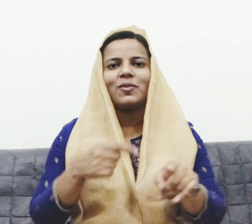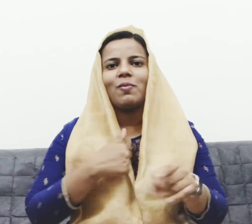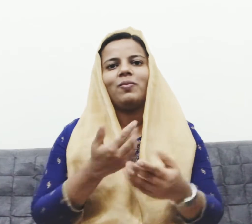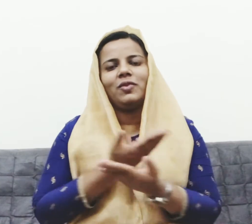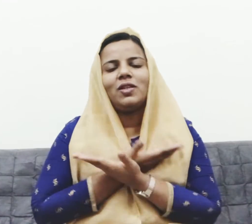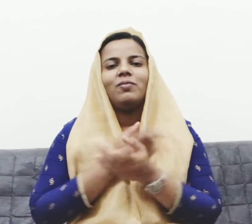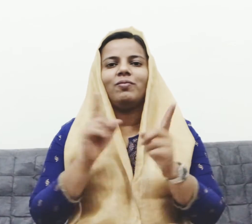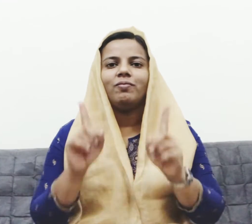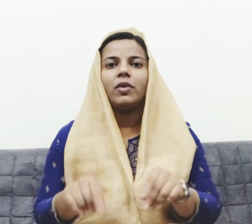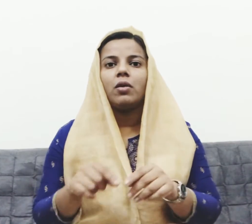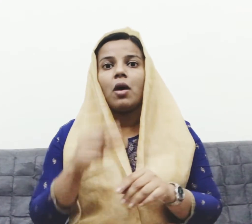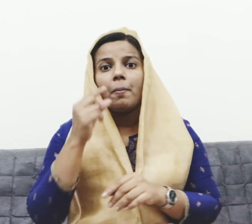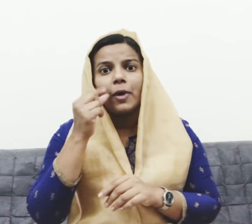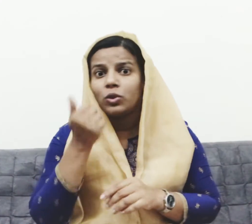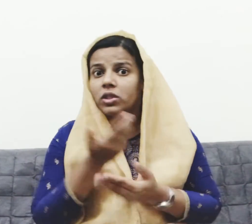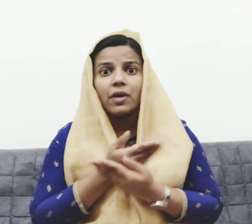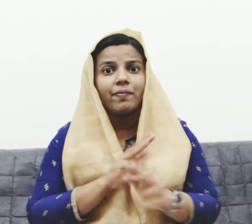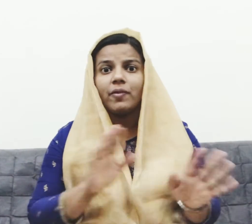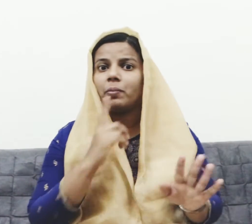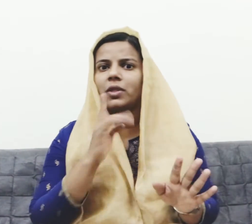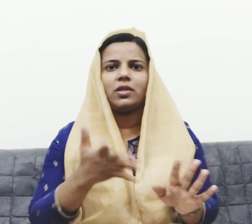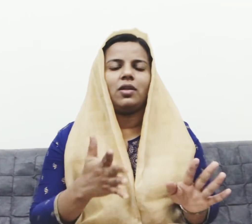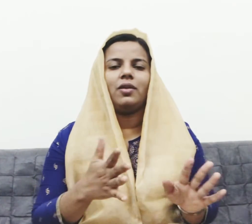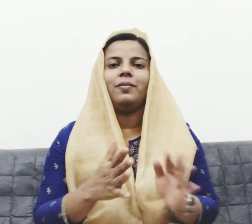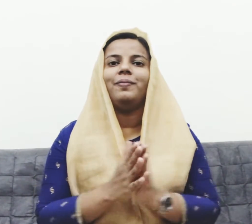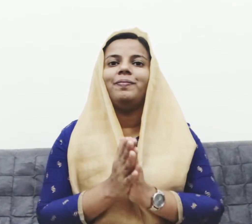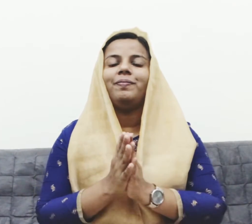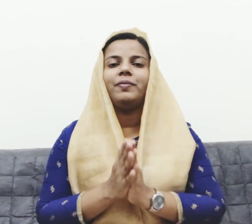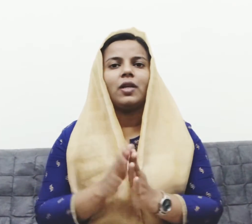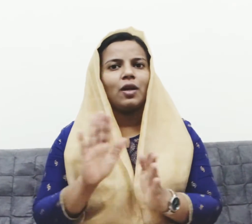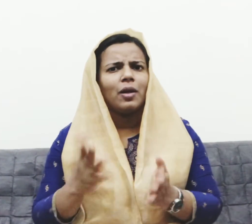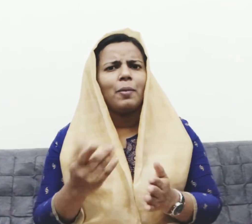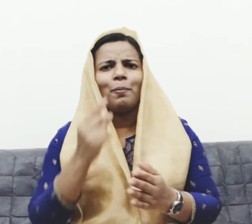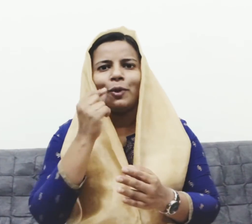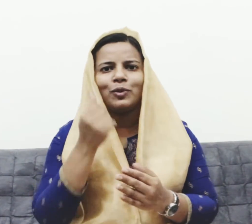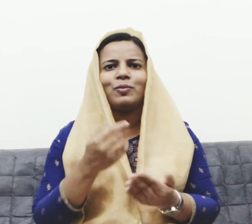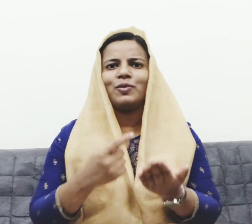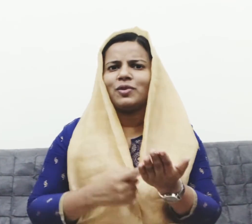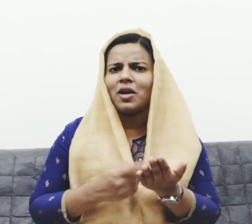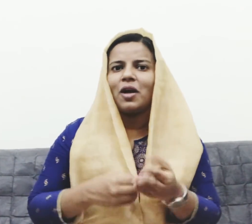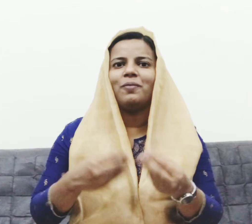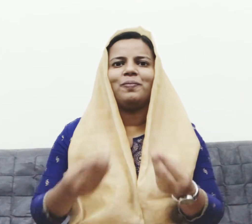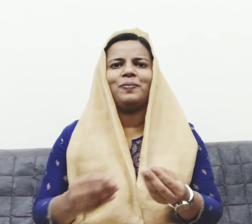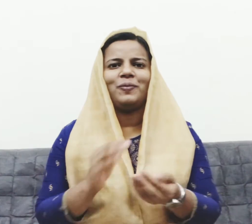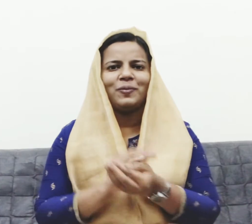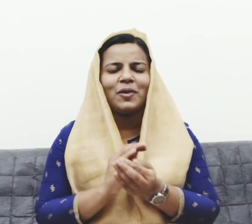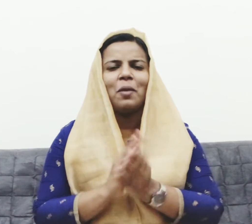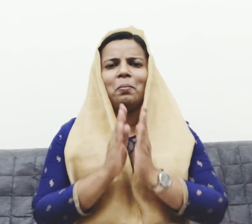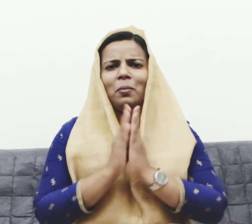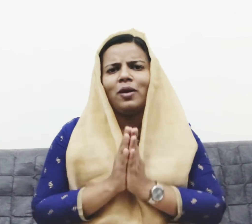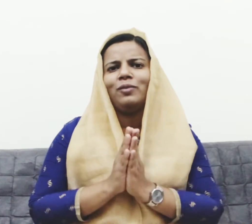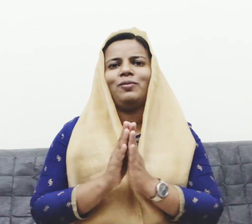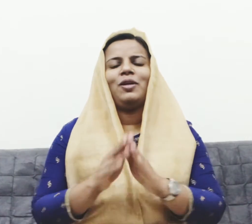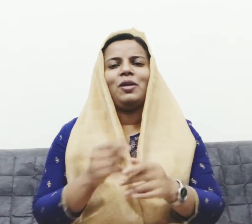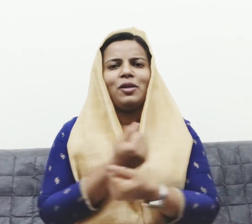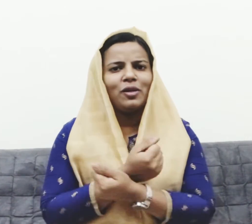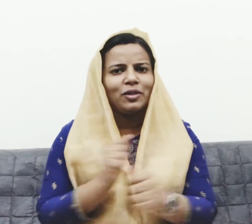എന്തുവാ, മനുഷ്യരെ സ്നേഹിക്കുന്ന അല്ലെന്നല്ല പറയുന്നത്. മനുഷ്യരെ സ്നേഹിക്കണം, അവരെ അവർക്ക് വേണ്ടുന്ന ചെയ്തു കൊടുക്കണം, കരുതണം, അവർക്ക് വേണ്ടി പ്രാർത്ഥിക്കണം, അവരുടെ